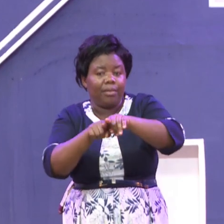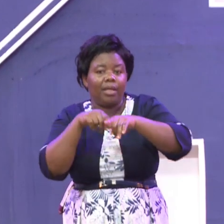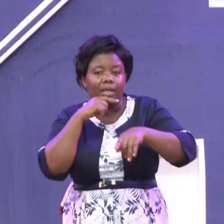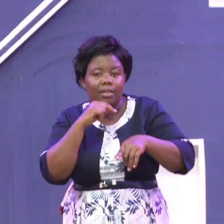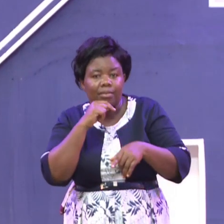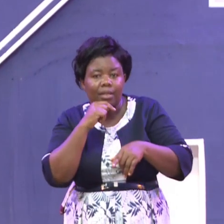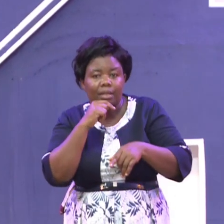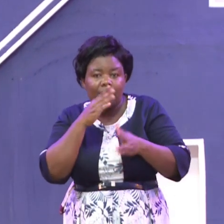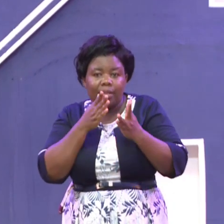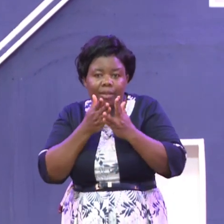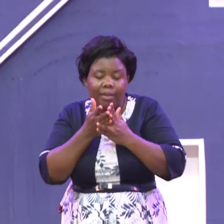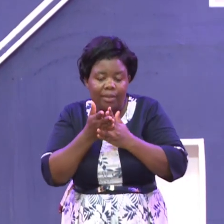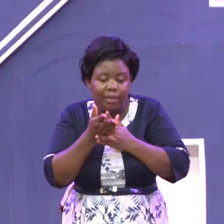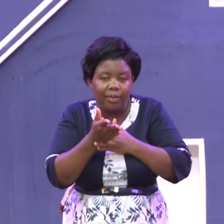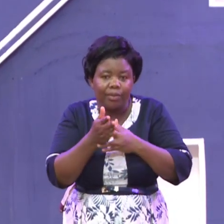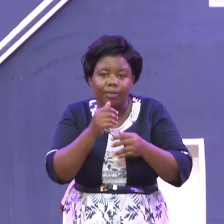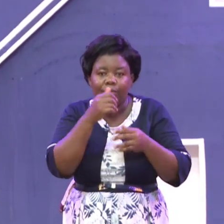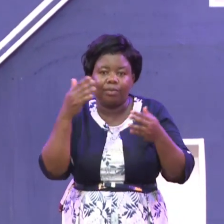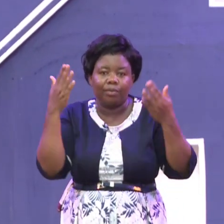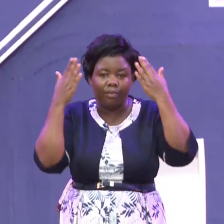kuzalibwa kw'omukyala